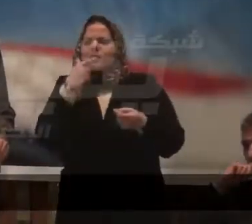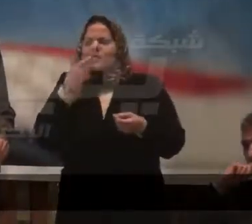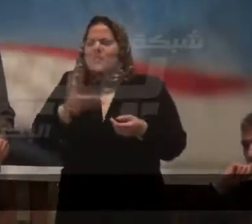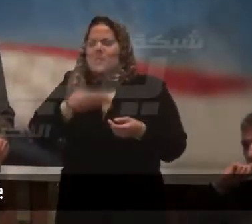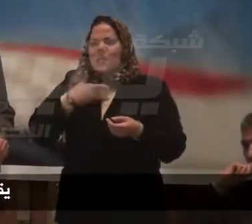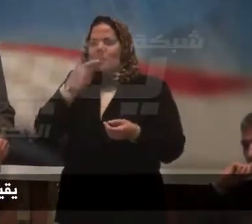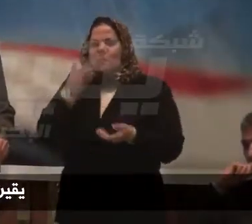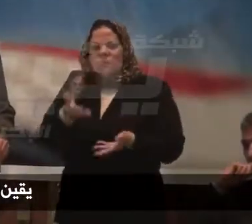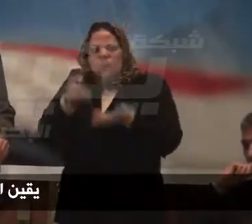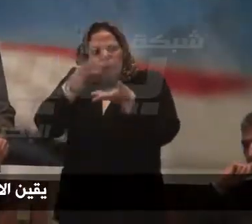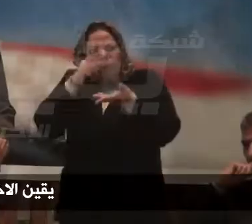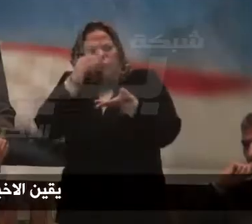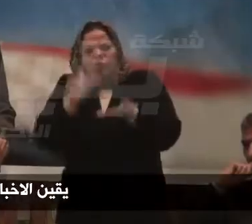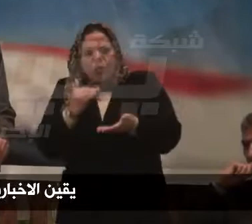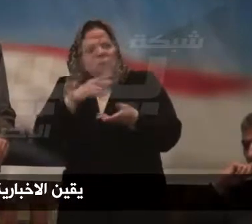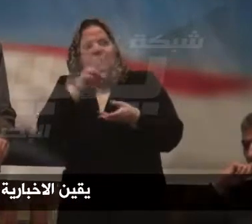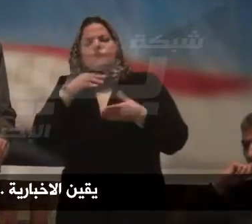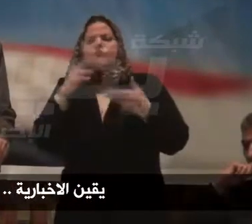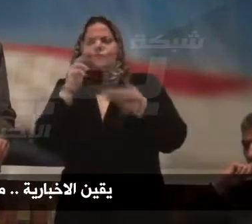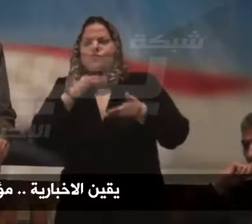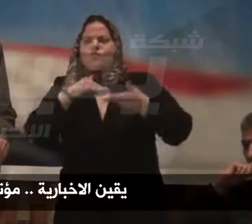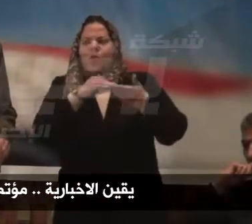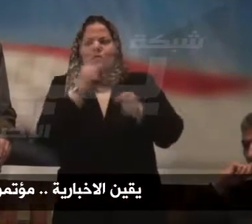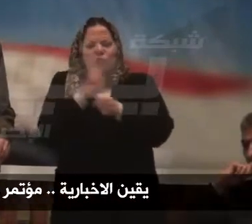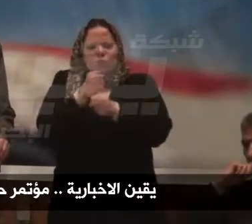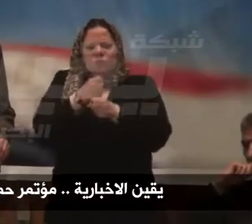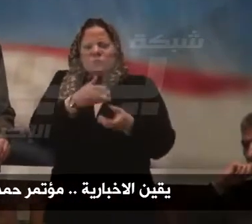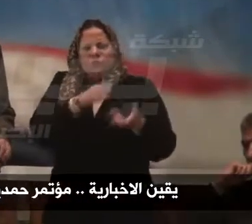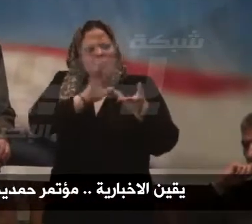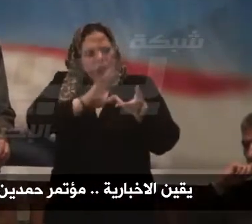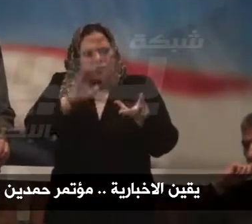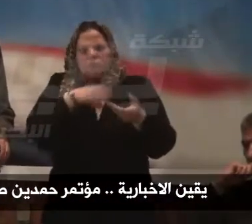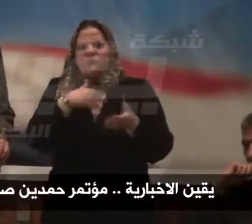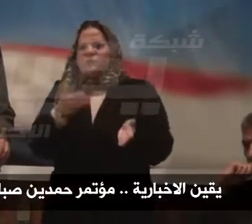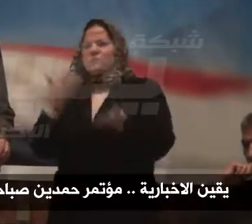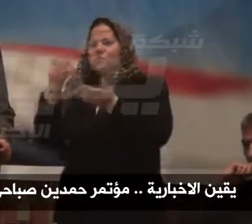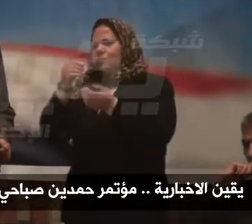وبداية اشتغاله بالمهنة، ثم يمضي إلى آخر